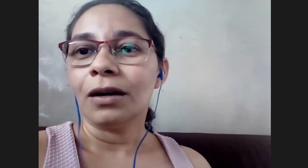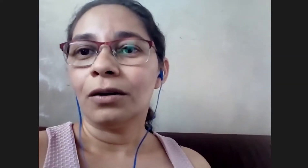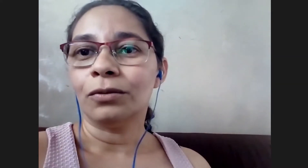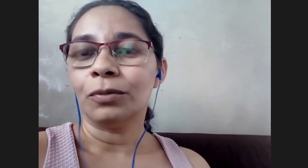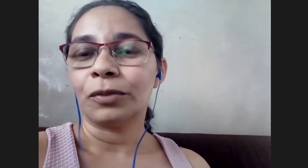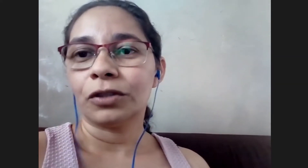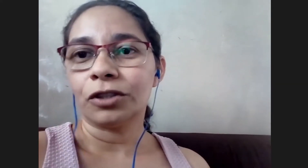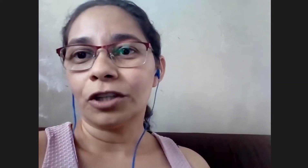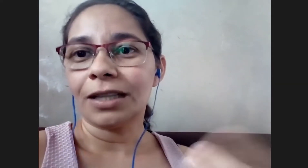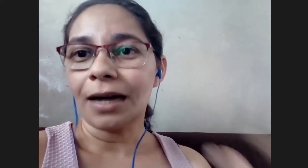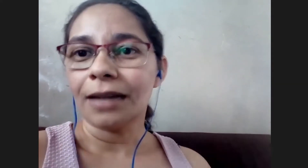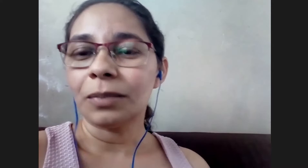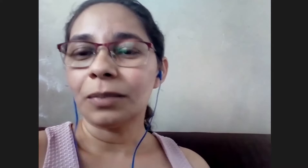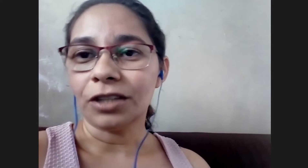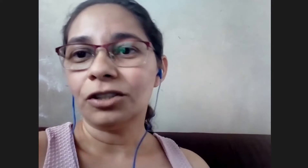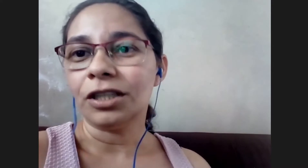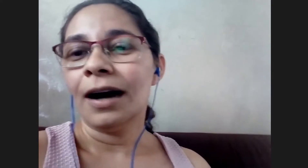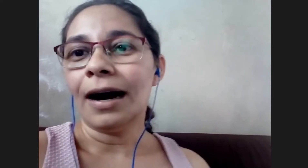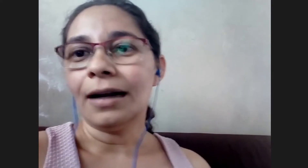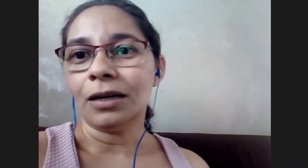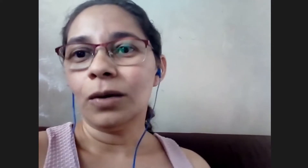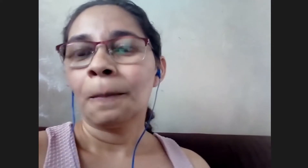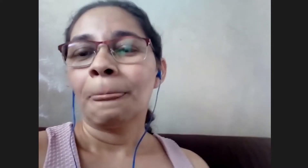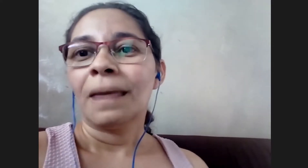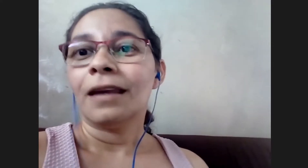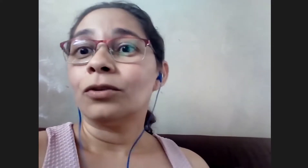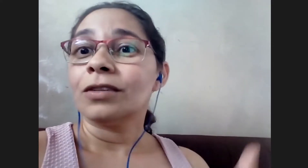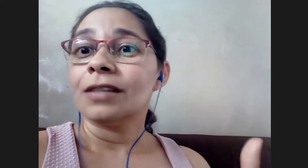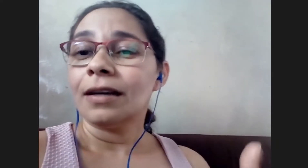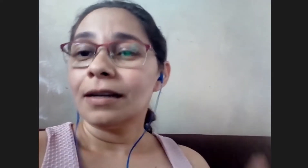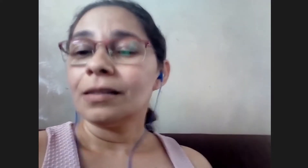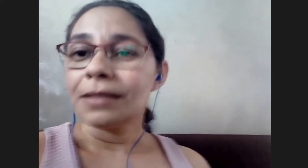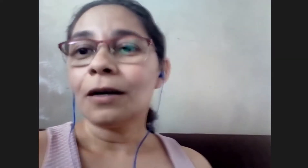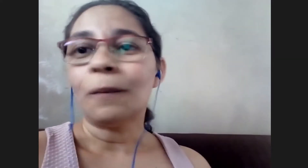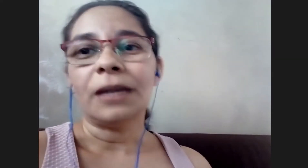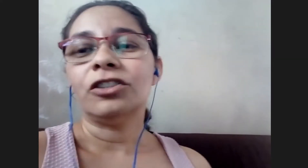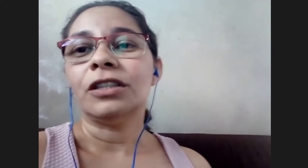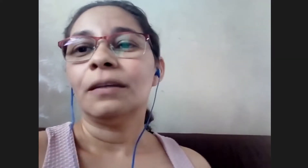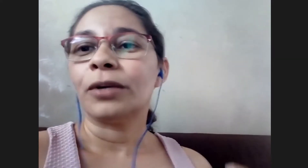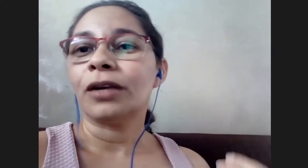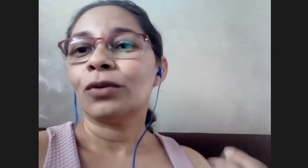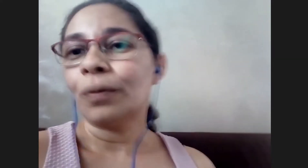o professor Jorge traz para a gente a língua, e eu gostei especialmente porque tocou meu